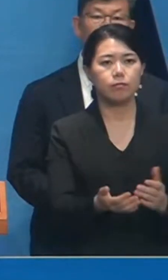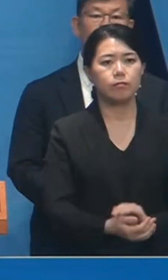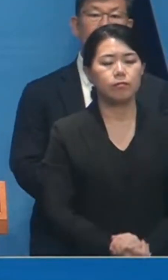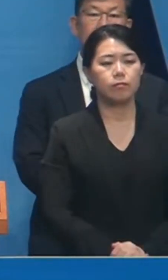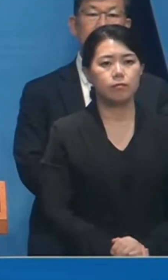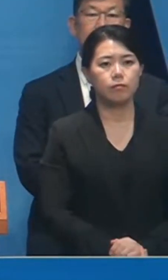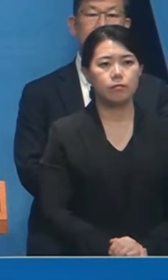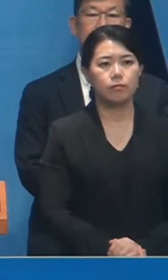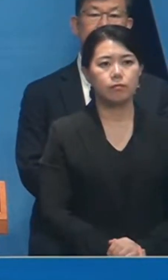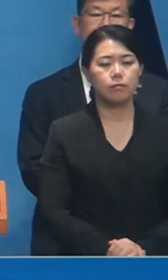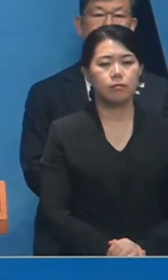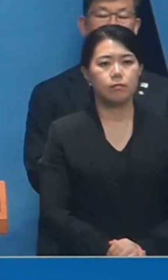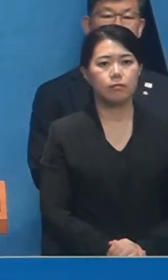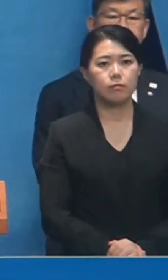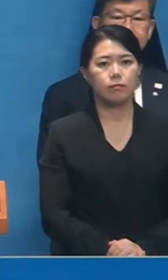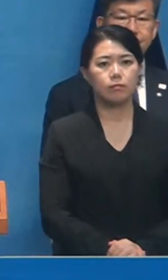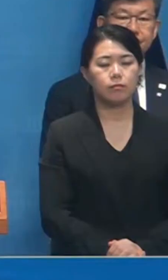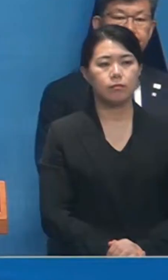소개시켜드리겠습니다.